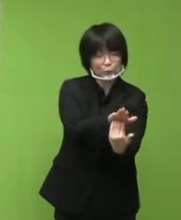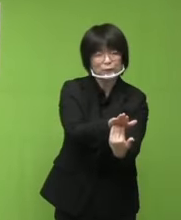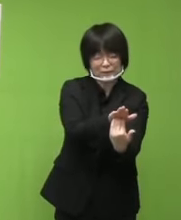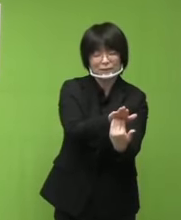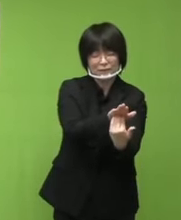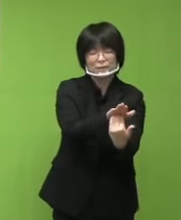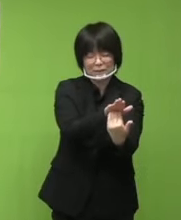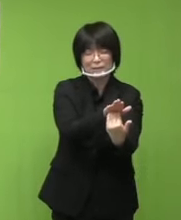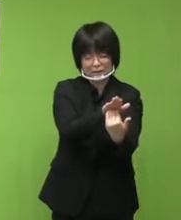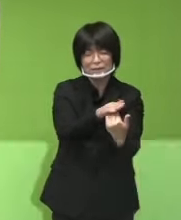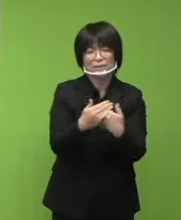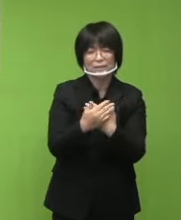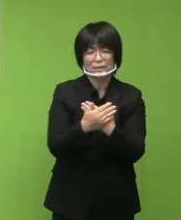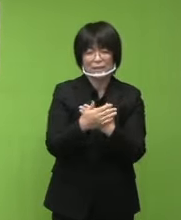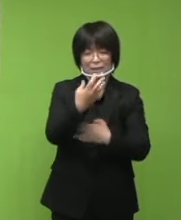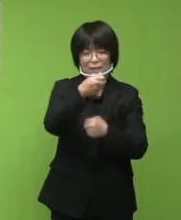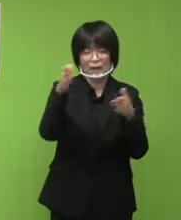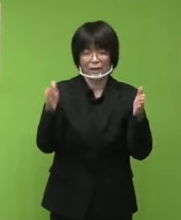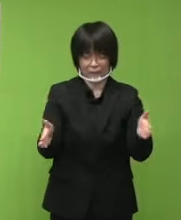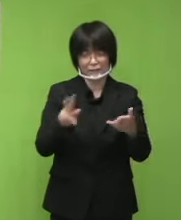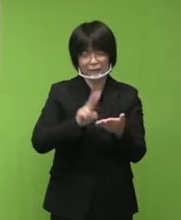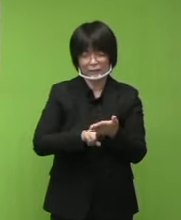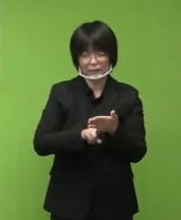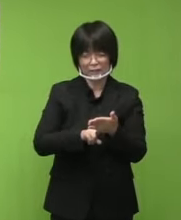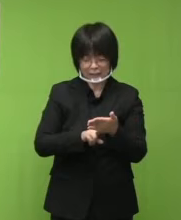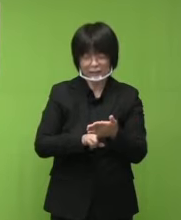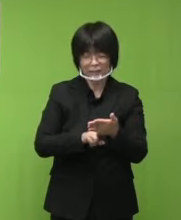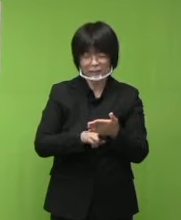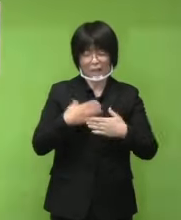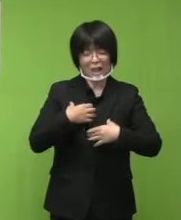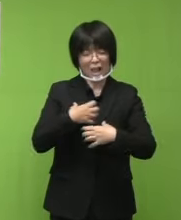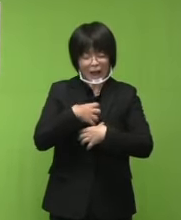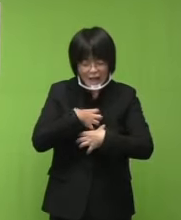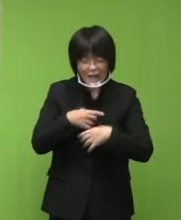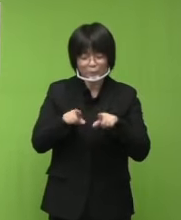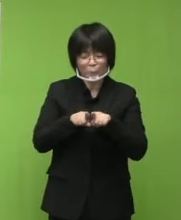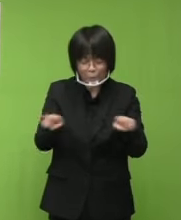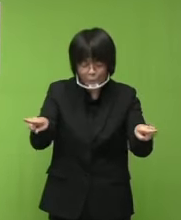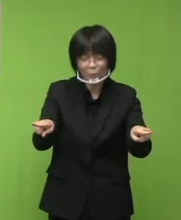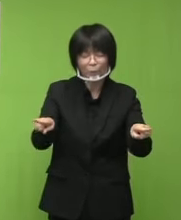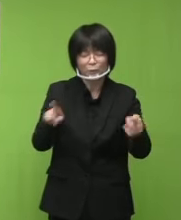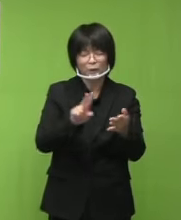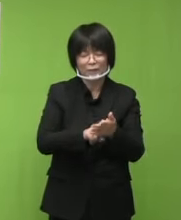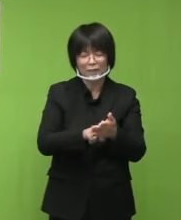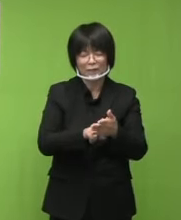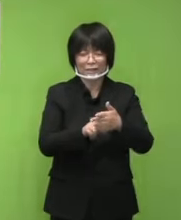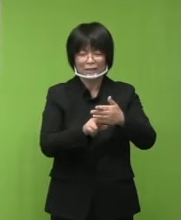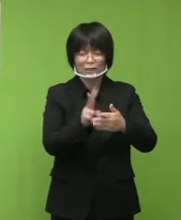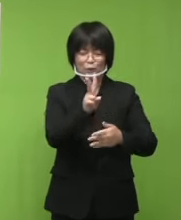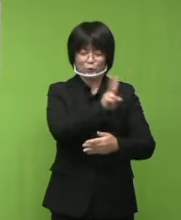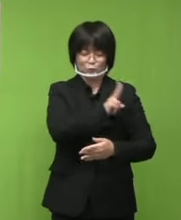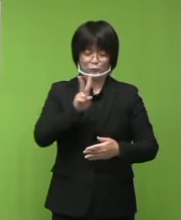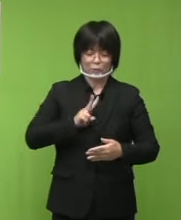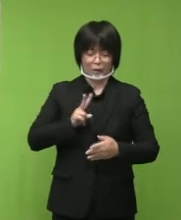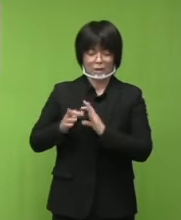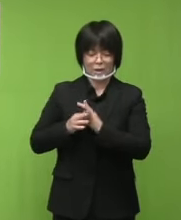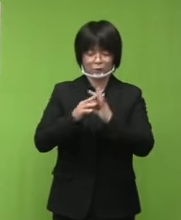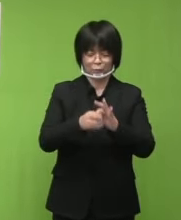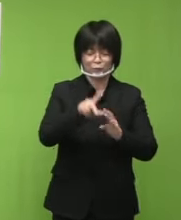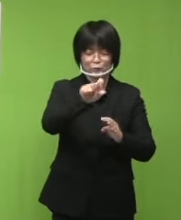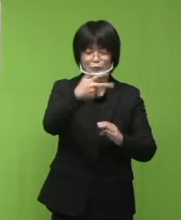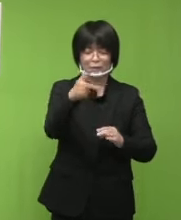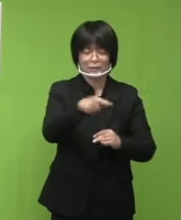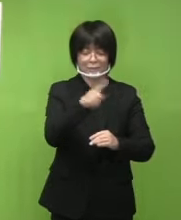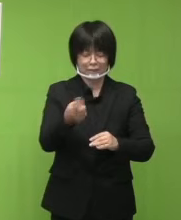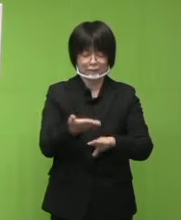形でさせていただいております。リバウンドアラートを設けて、申し上げましたとおり2日連続で17人以上となった